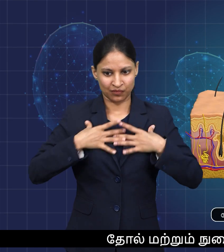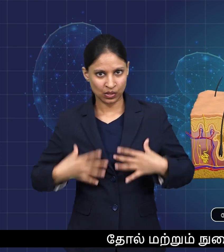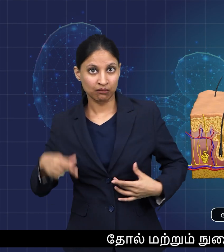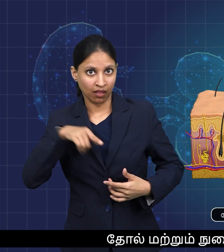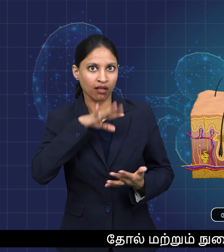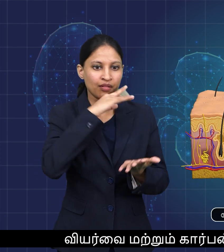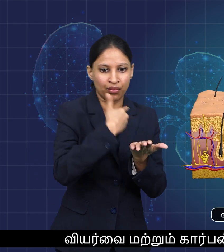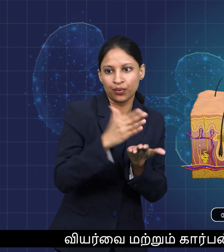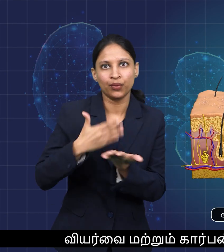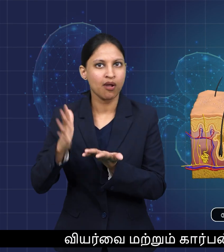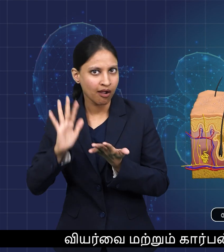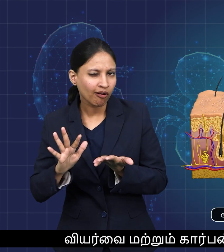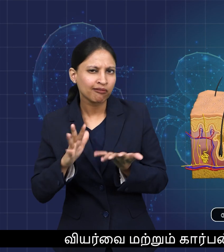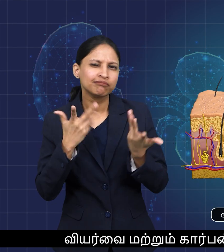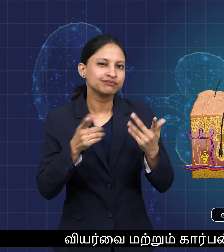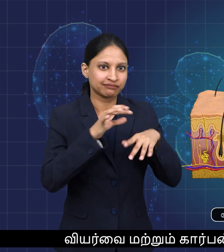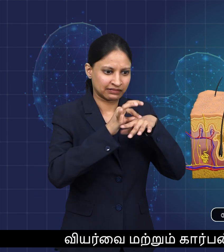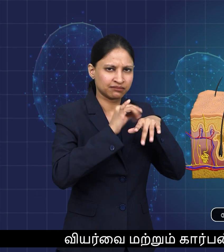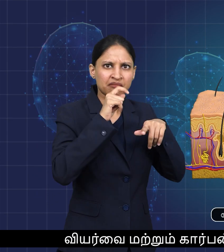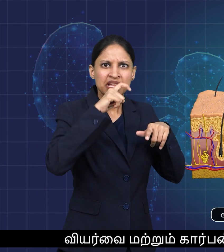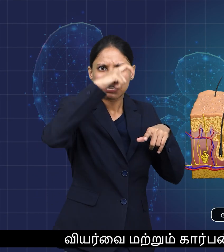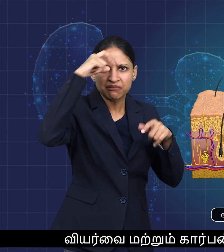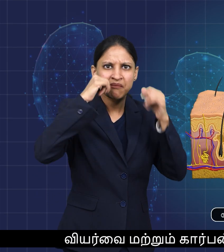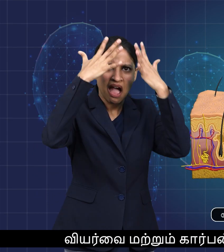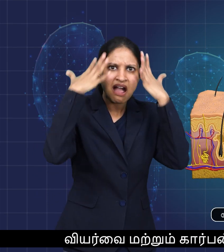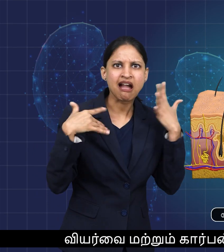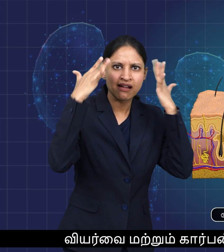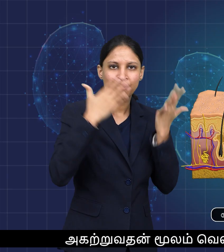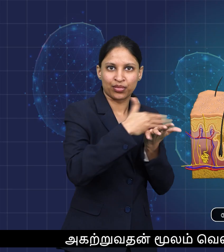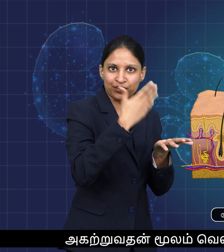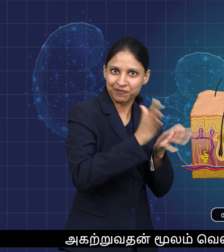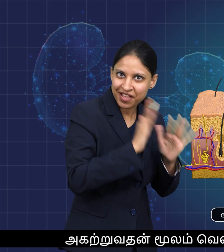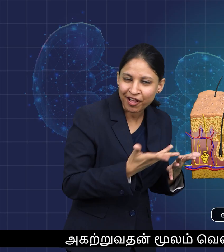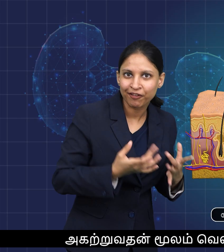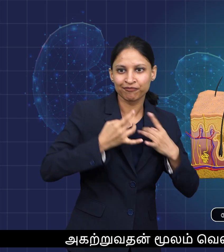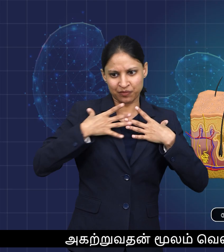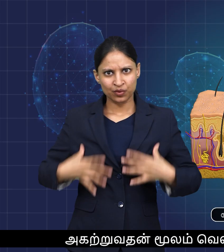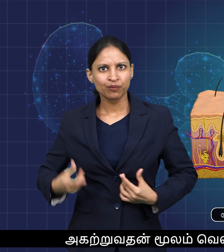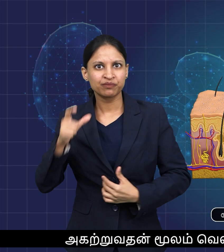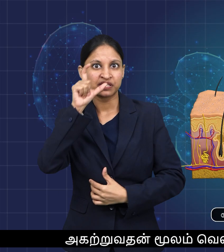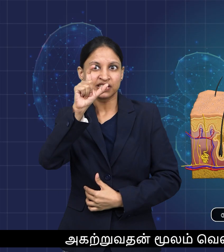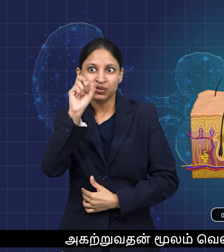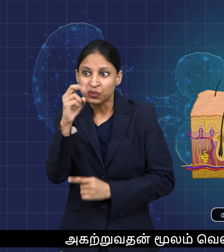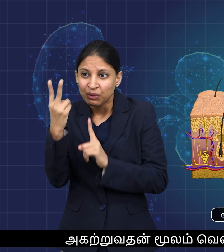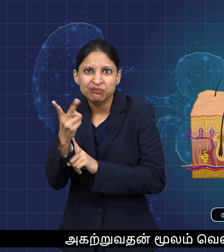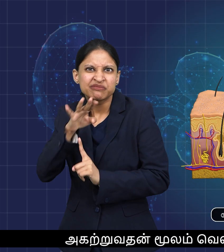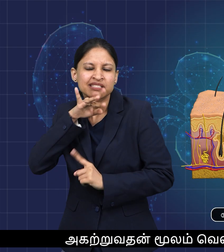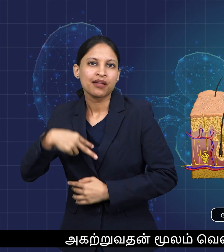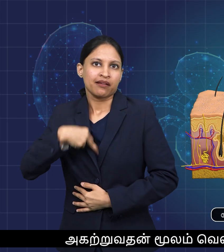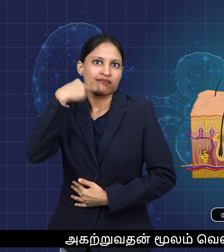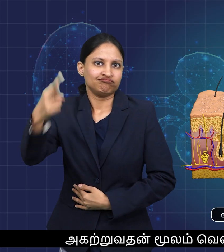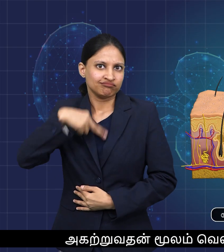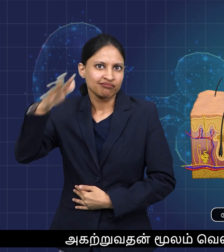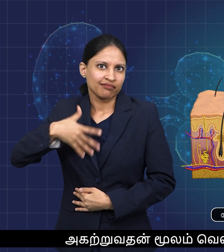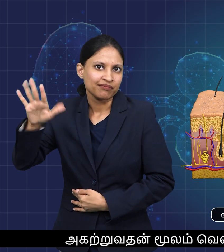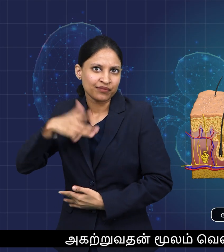நுரையீரல் ஆகியவை முறையே வியர்வை மற்றும் கார்பன் டை ஆக்சைடு மூலம் கழிவுகளை அகற்றுவதன் மூலம் வெளியேற்றத்தில்